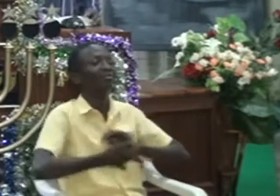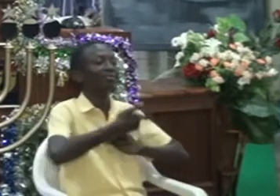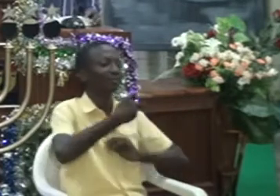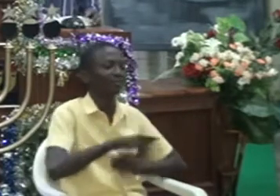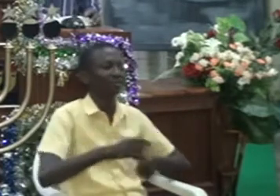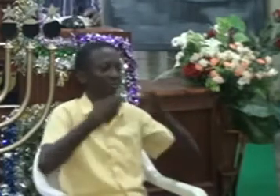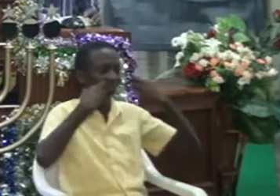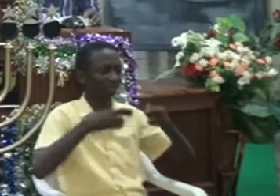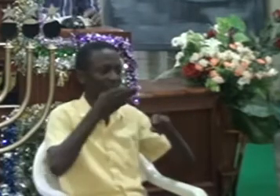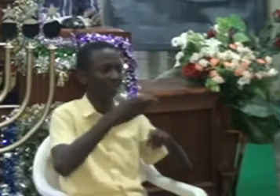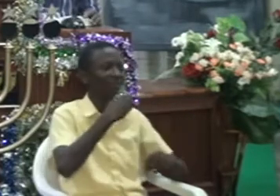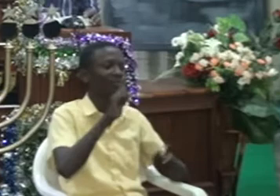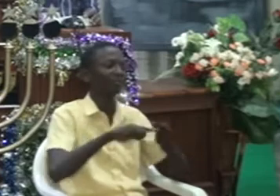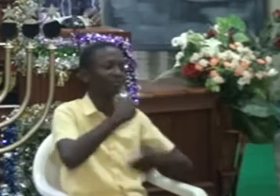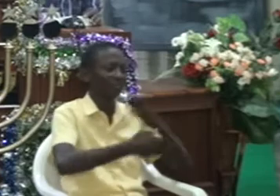Yahweh,